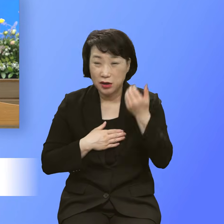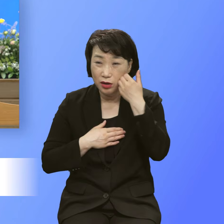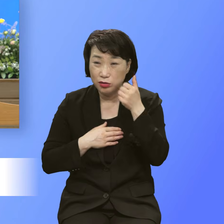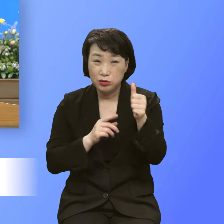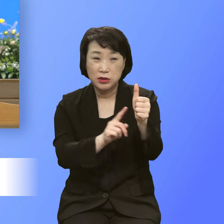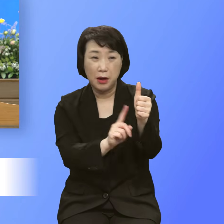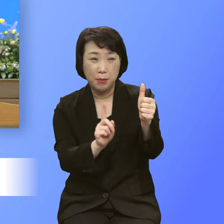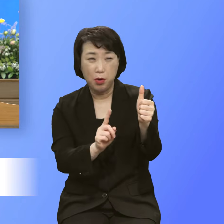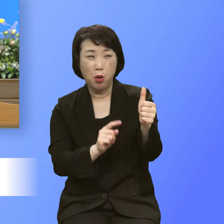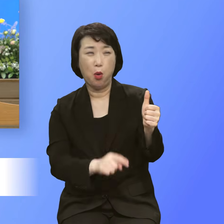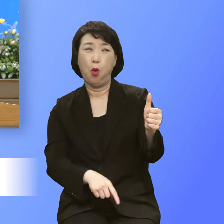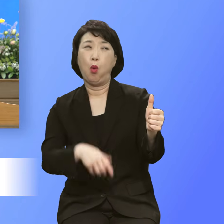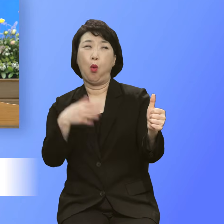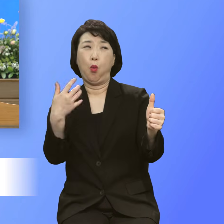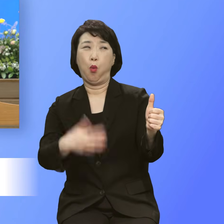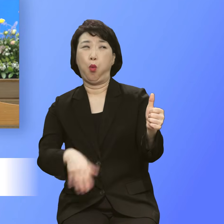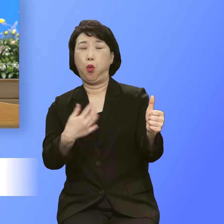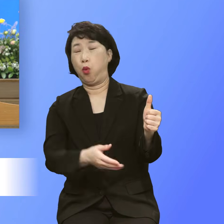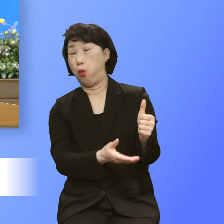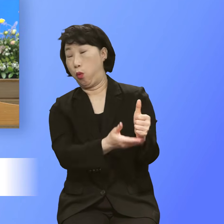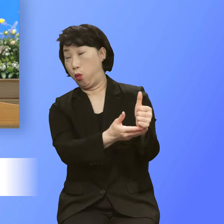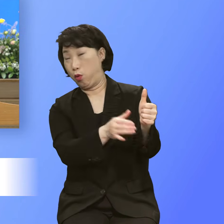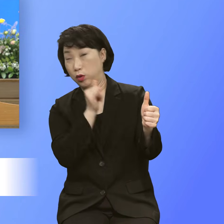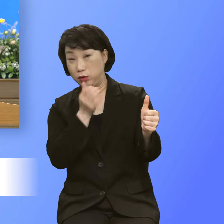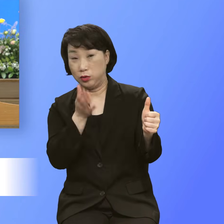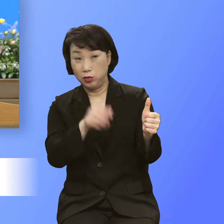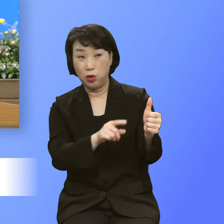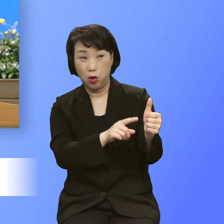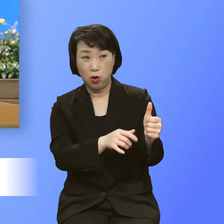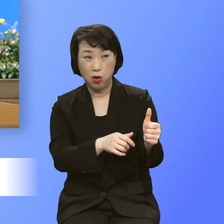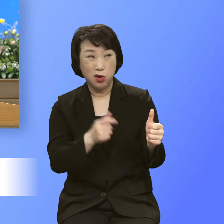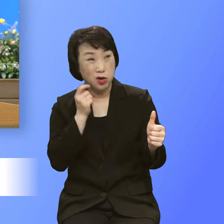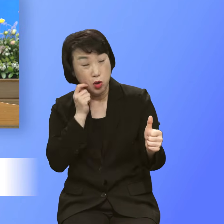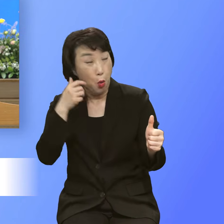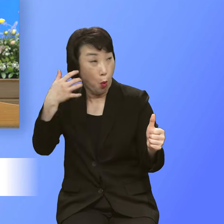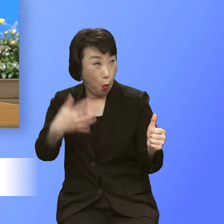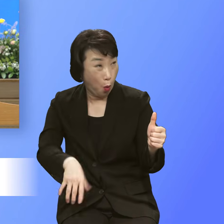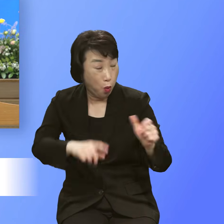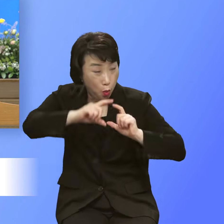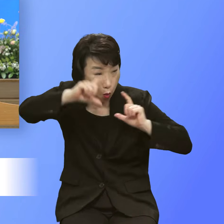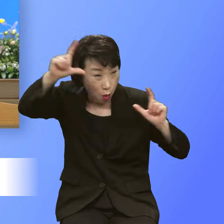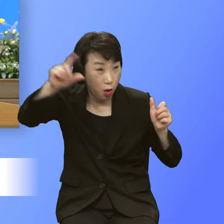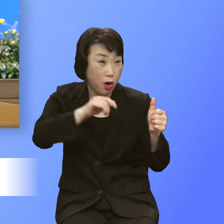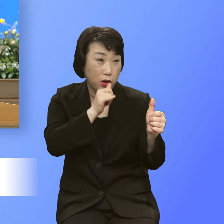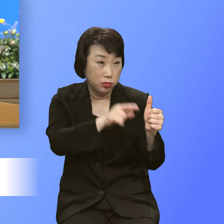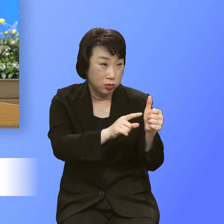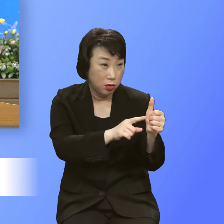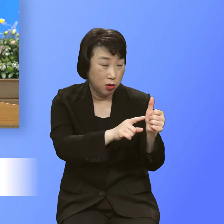참 대단한 사람이네. 인기가 대단하네.